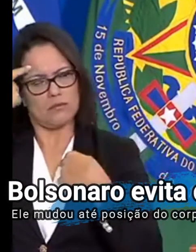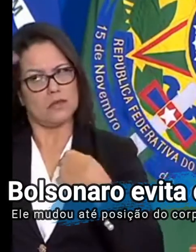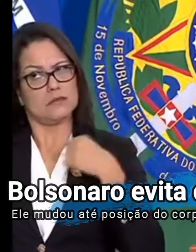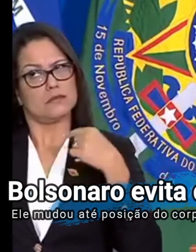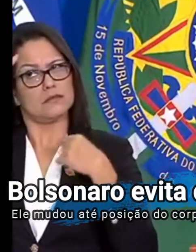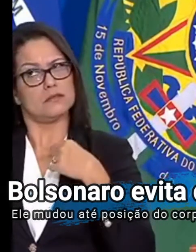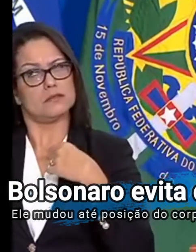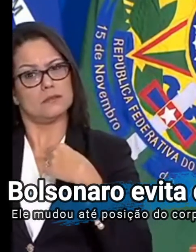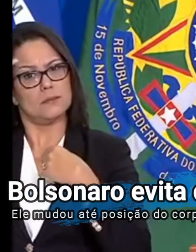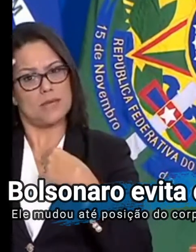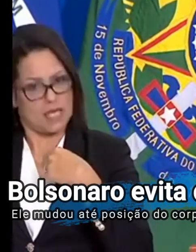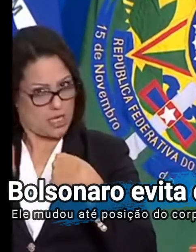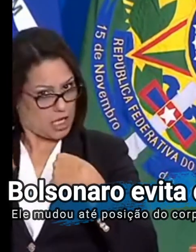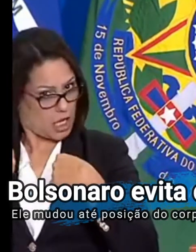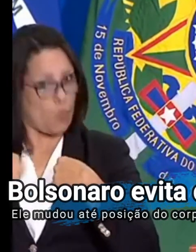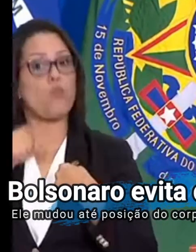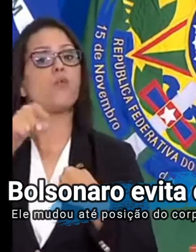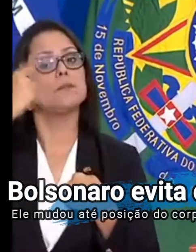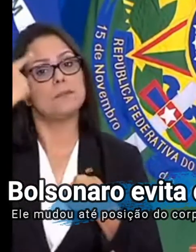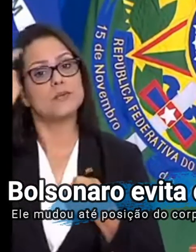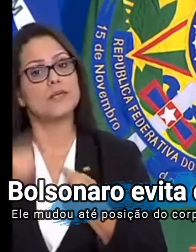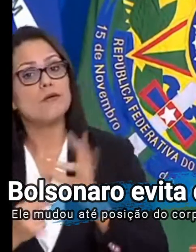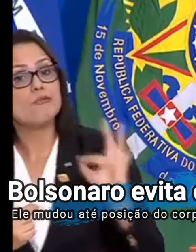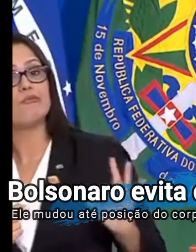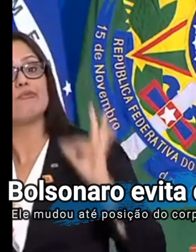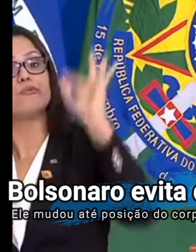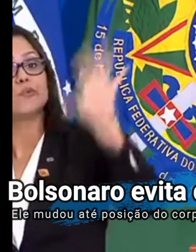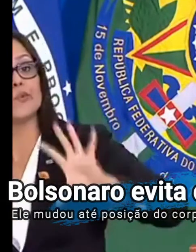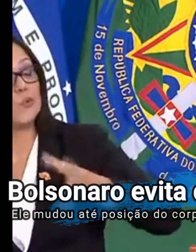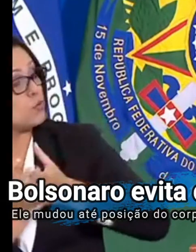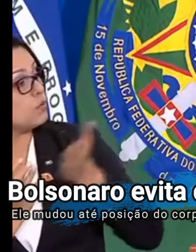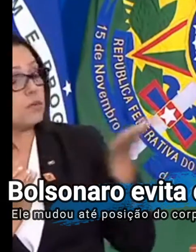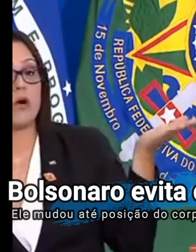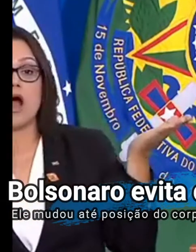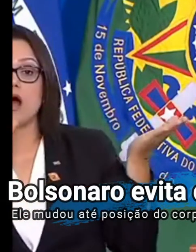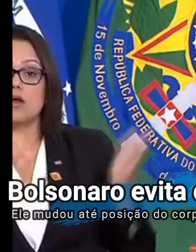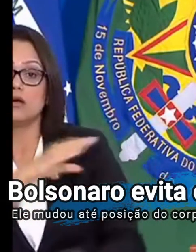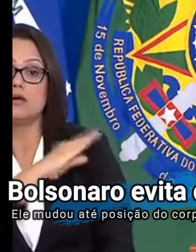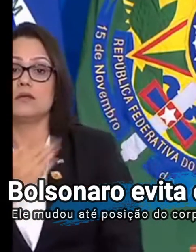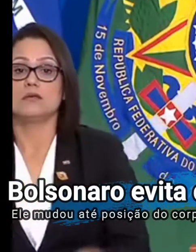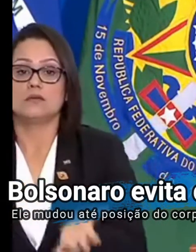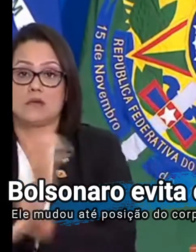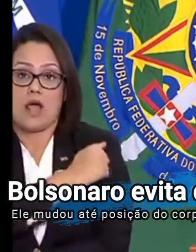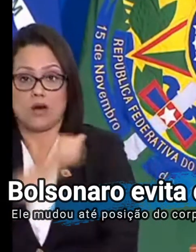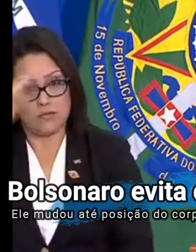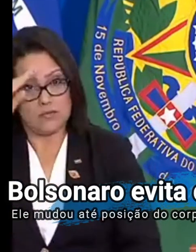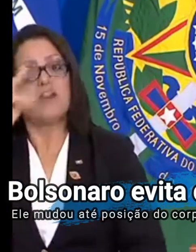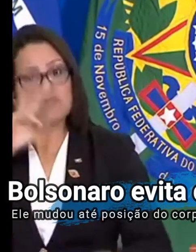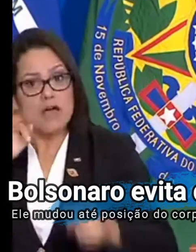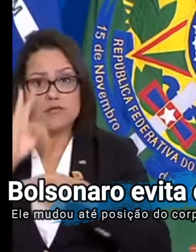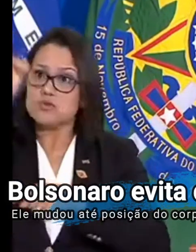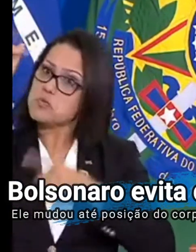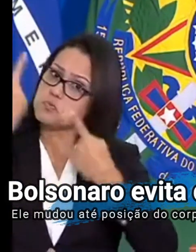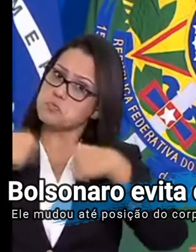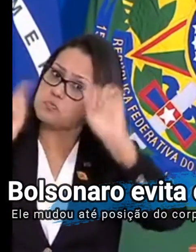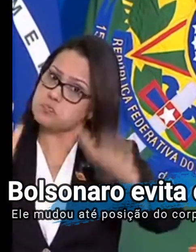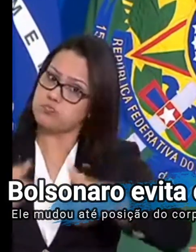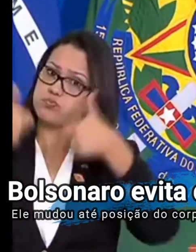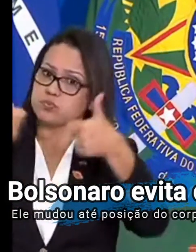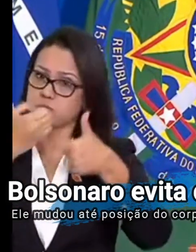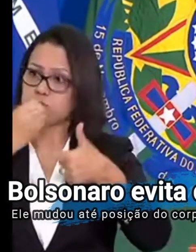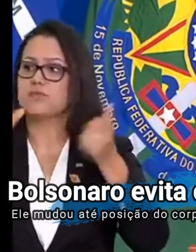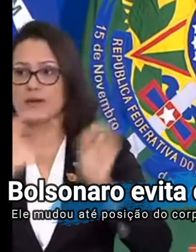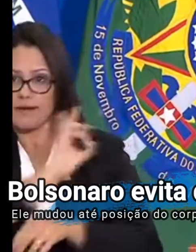com toda certeza todos vocês do futuro dessa garotada que eles terão um futuro e ao